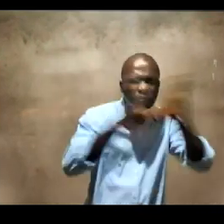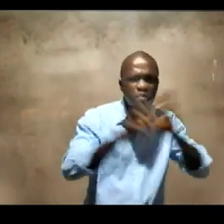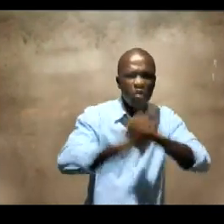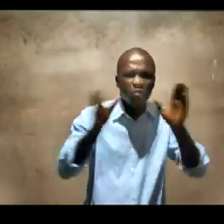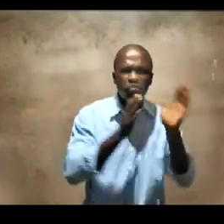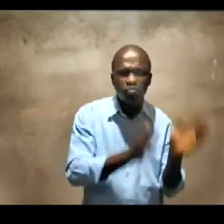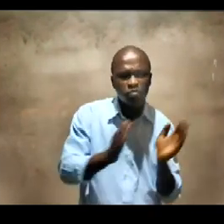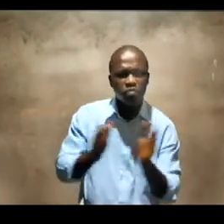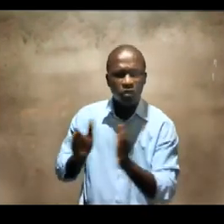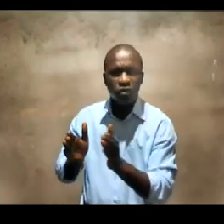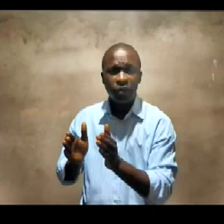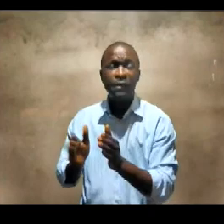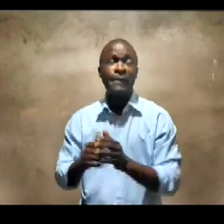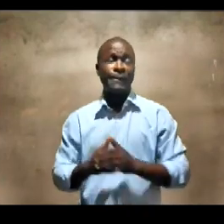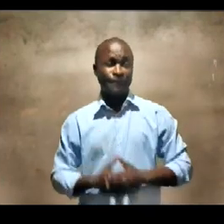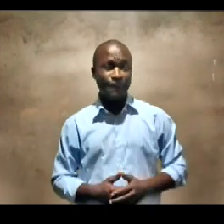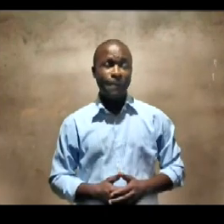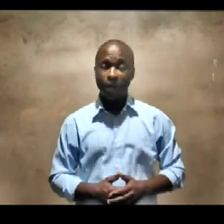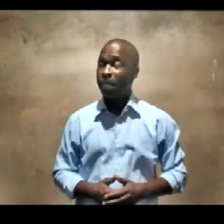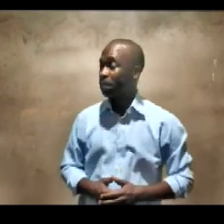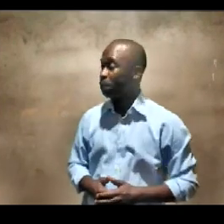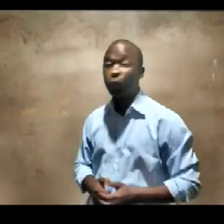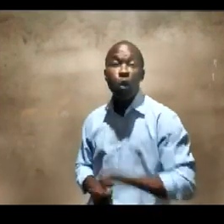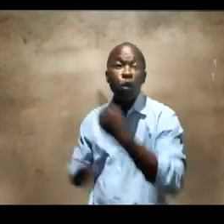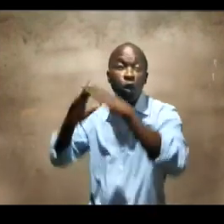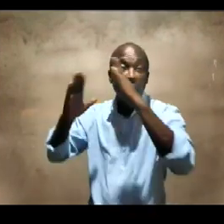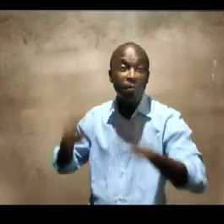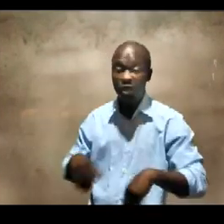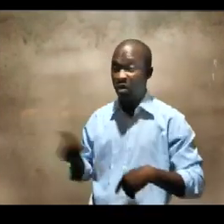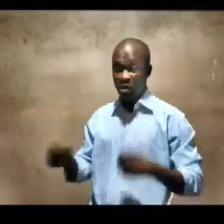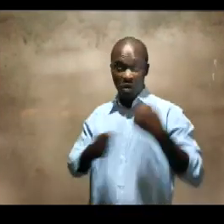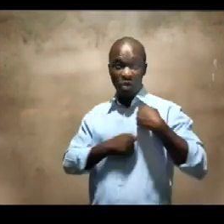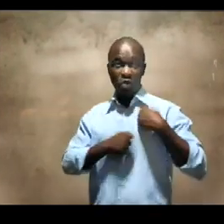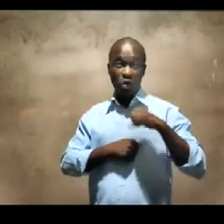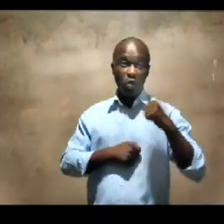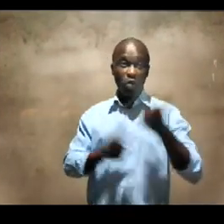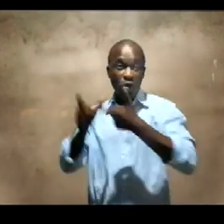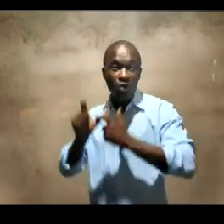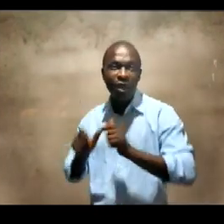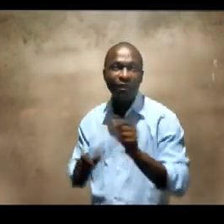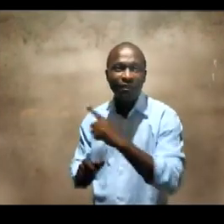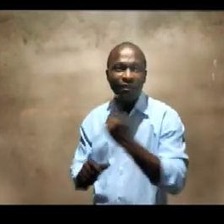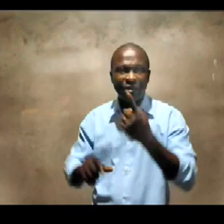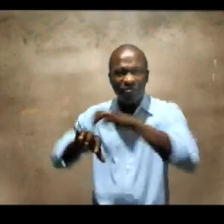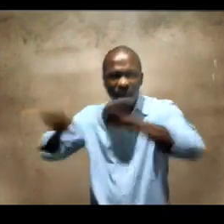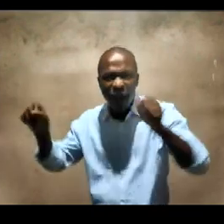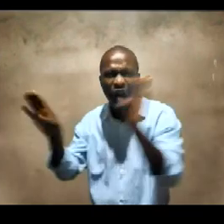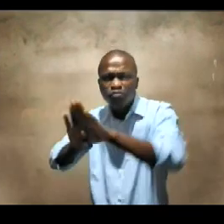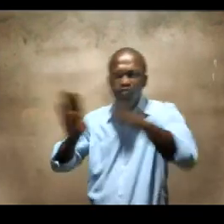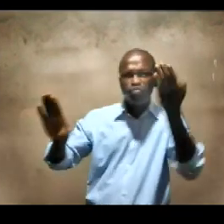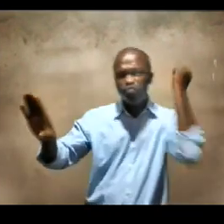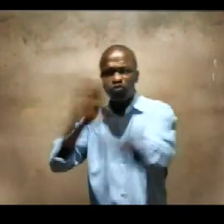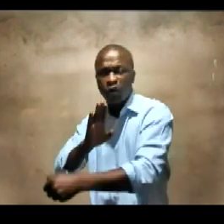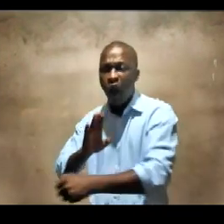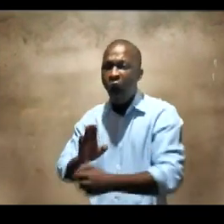de Casablanca. La perquisition d'une maison louée par un autre suspect à Ouazzane a permis de